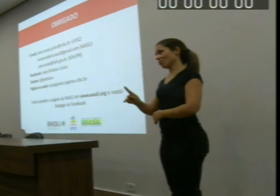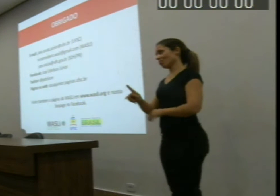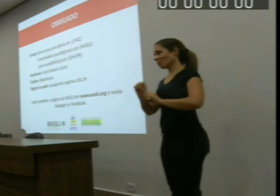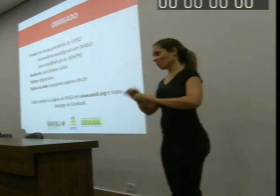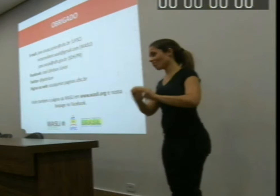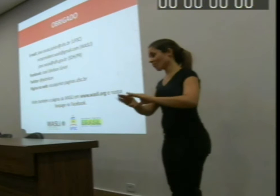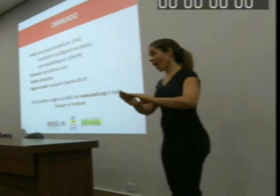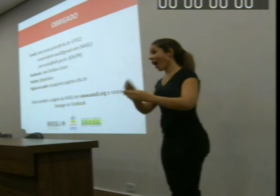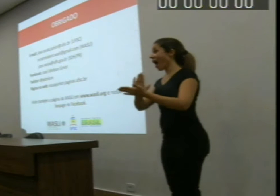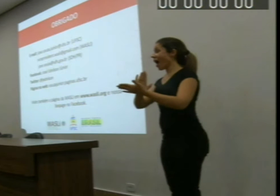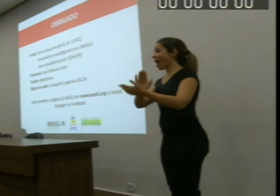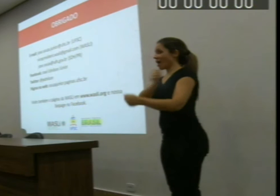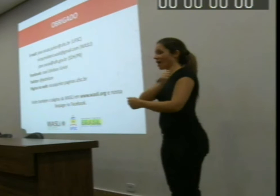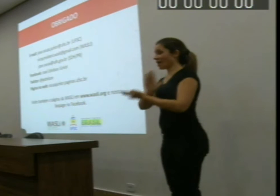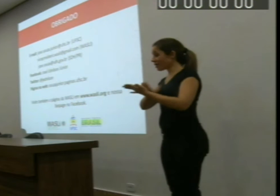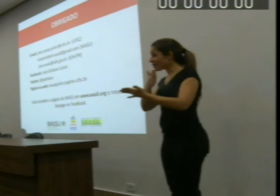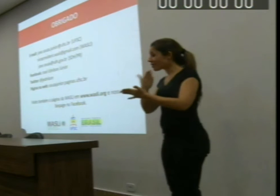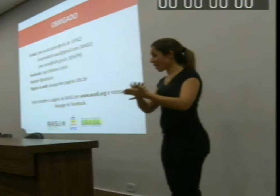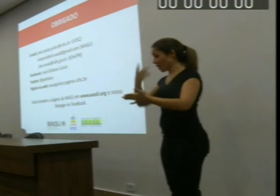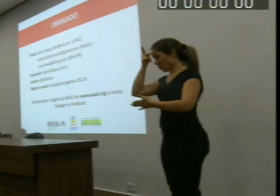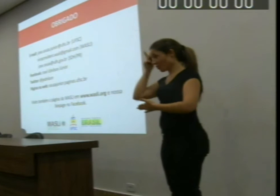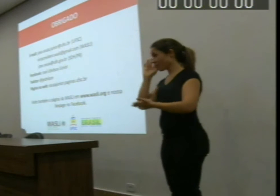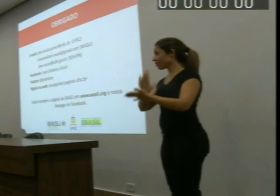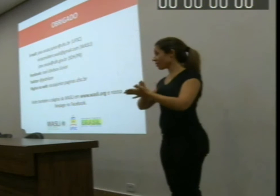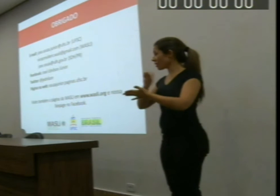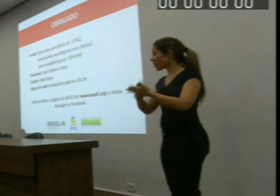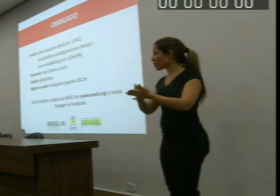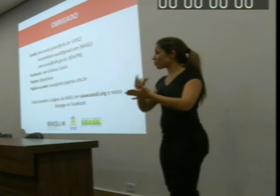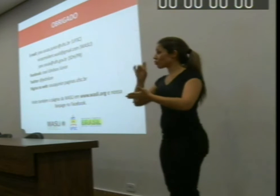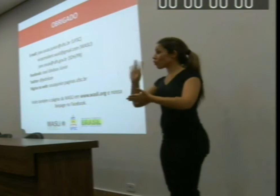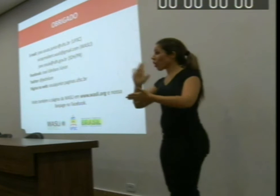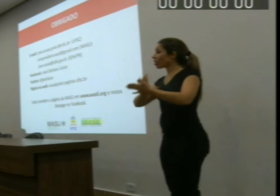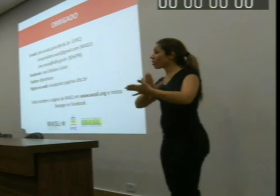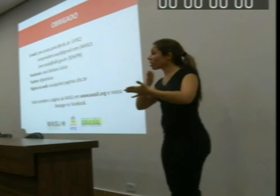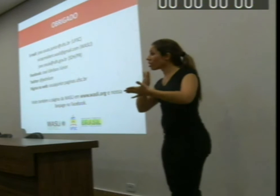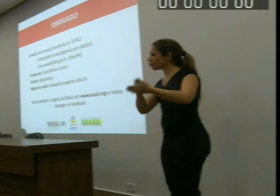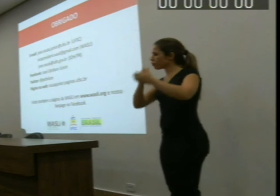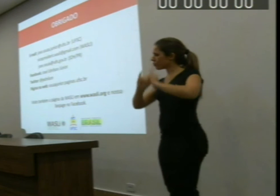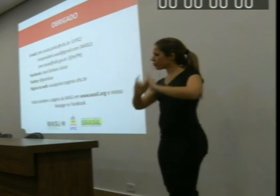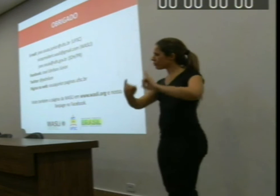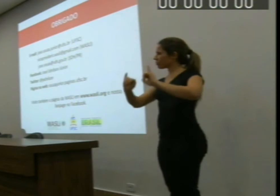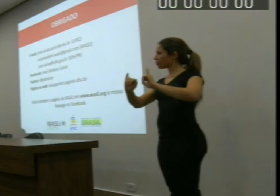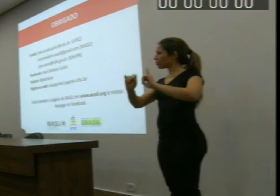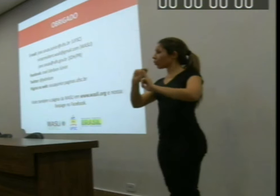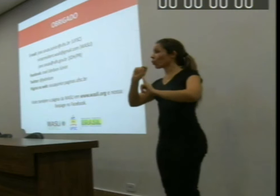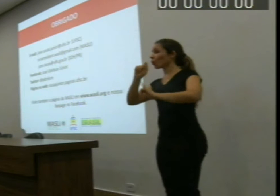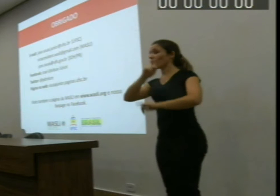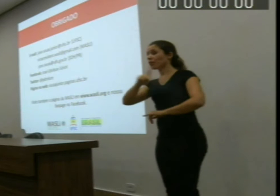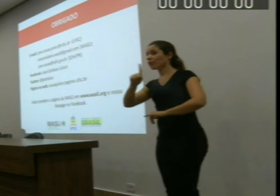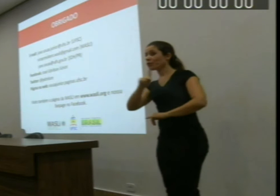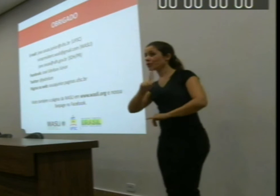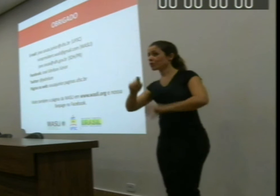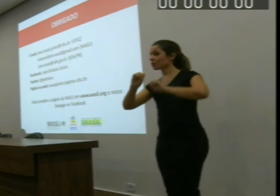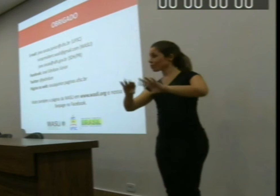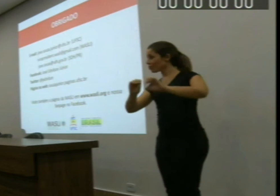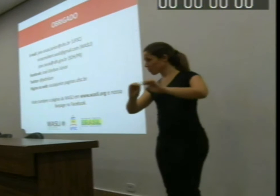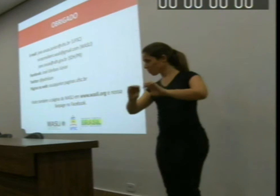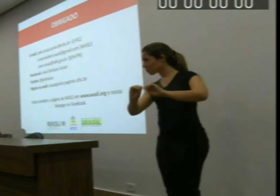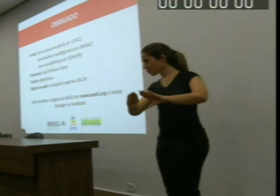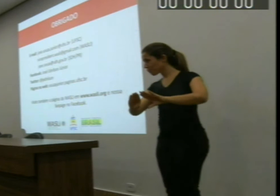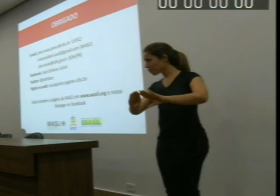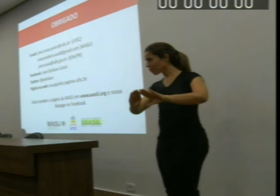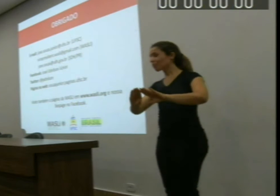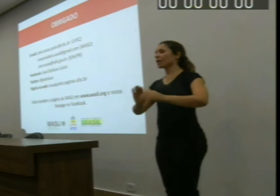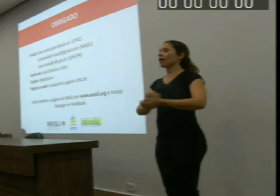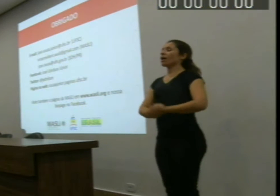são codoc colaboradores nesse processo eles participam desse processo como colaboradores